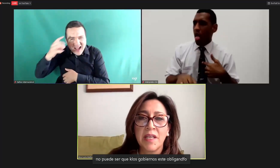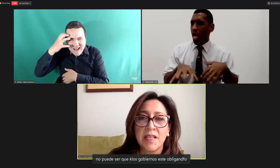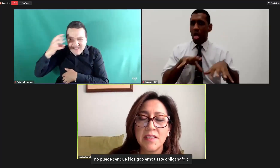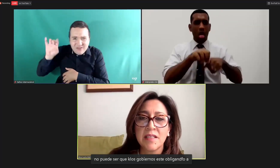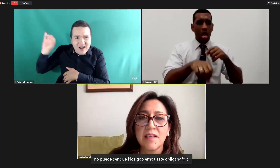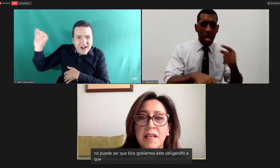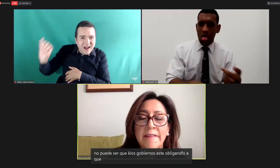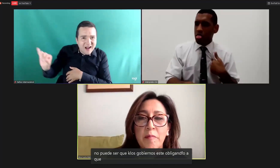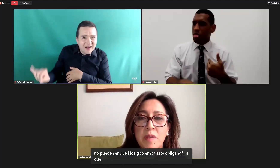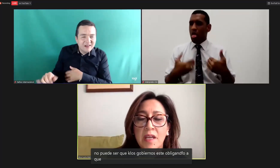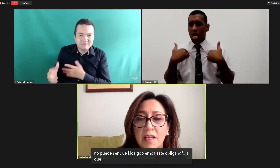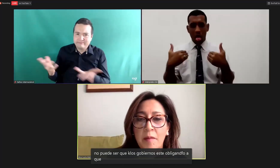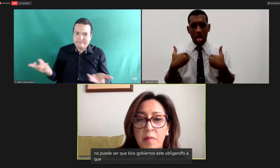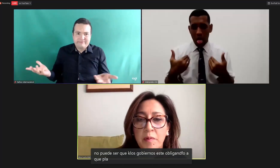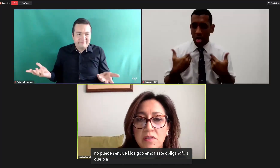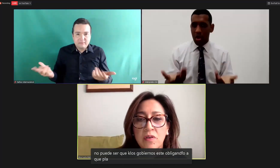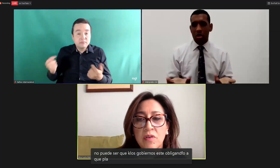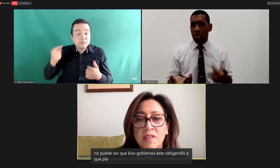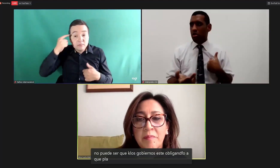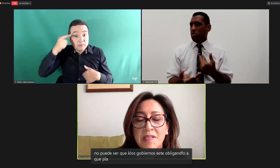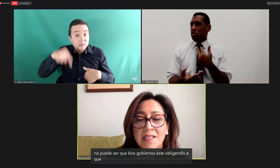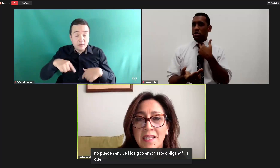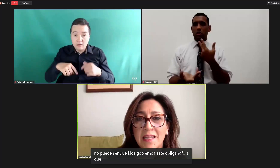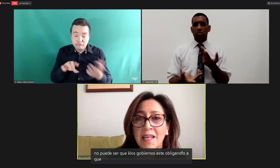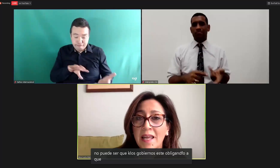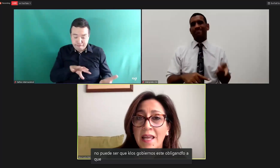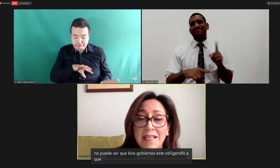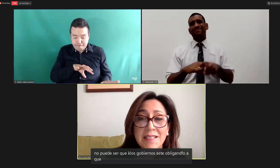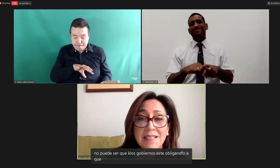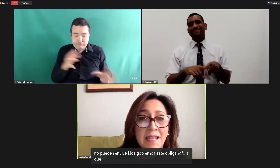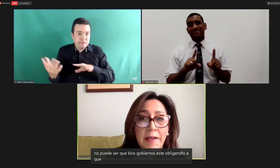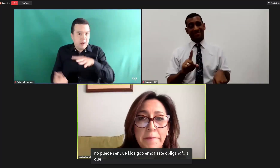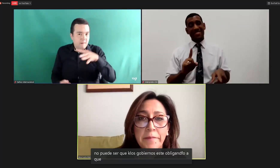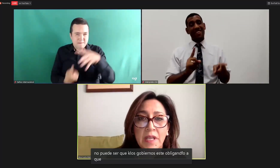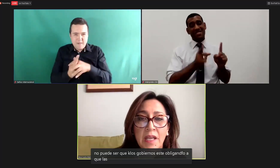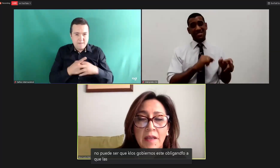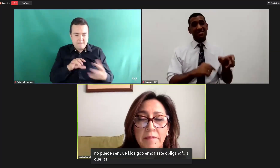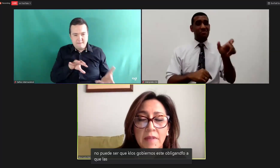estas emergencias también la población con discapacidad